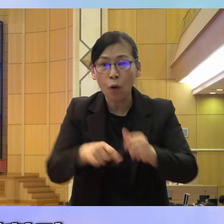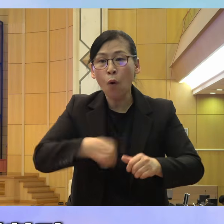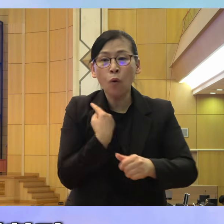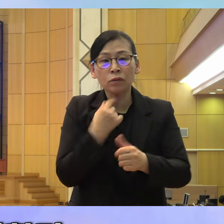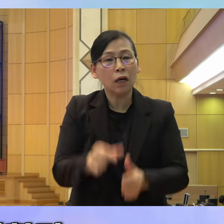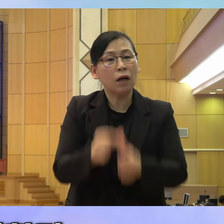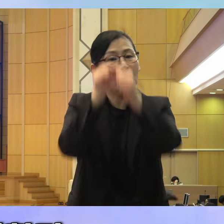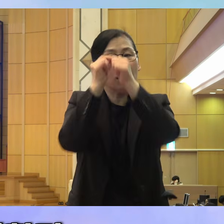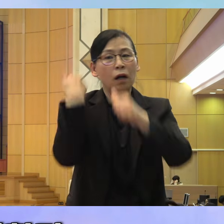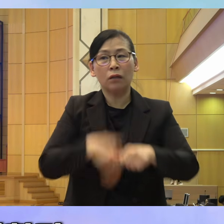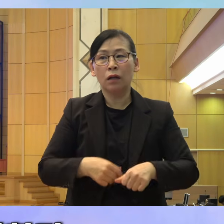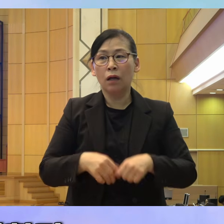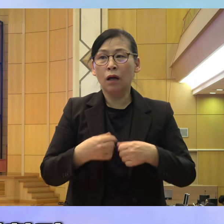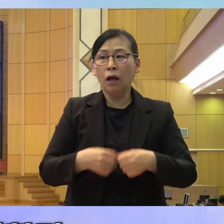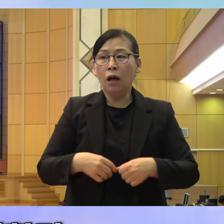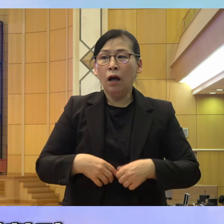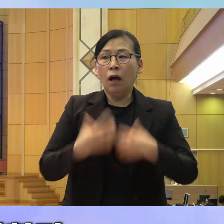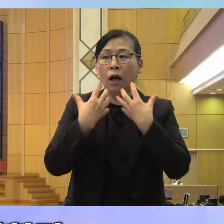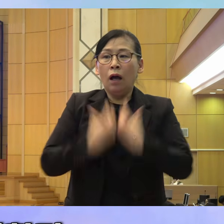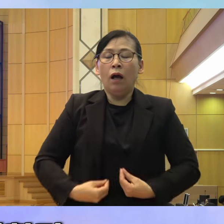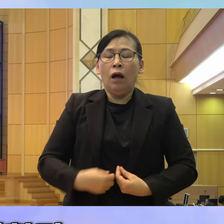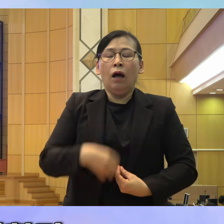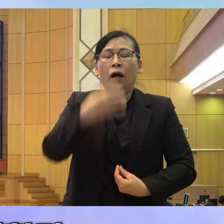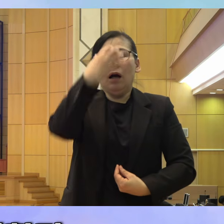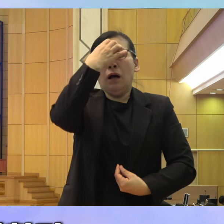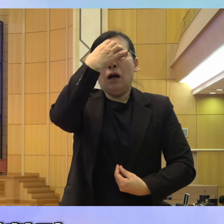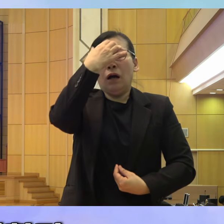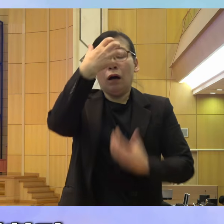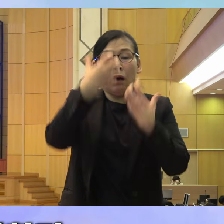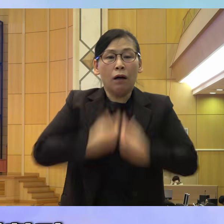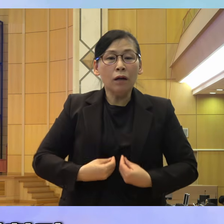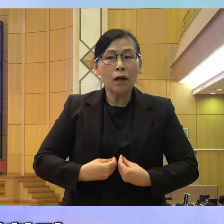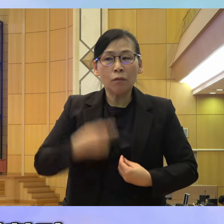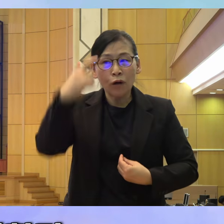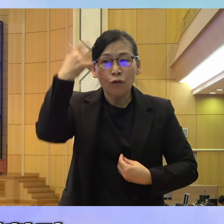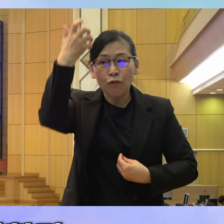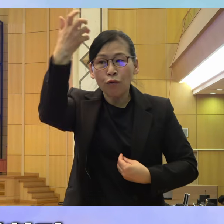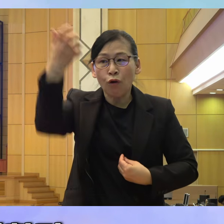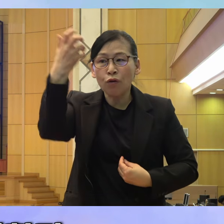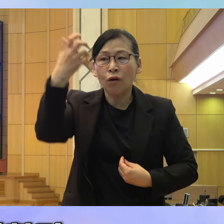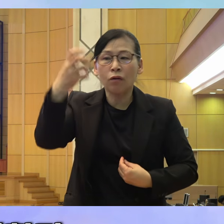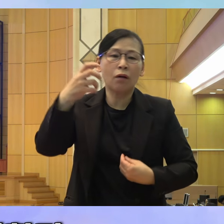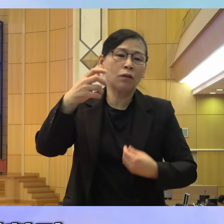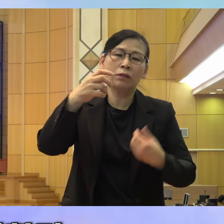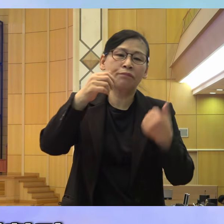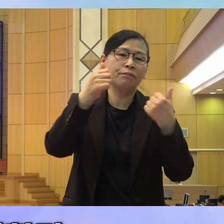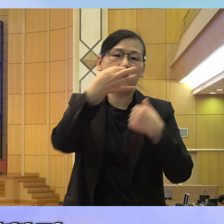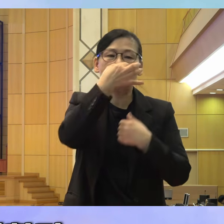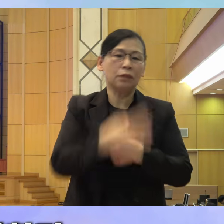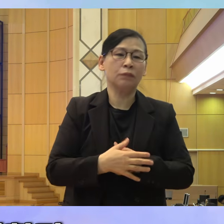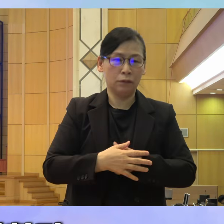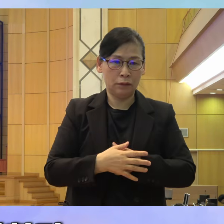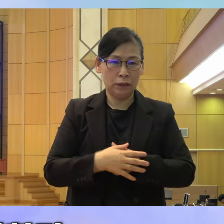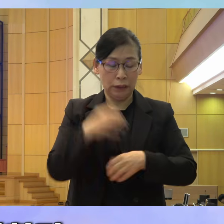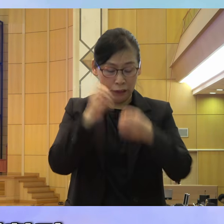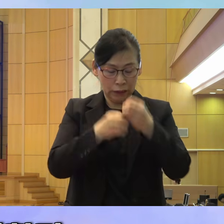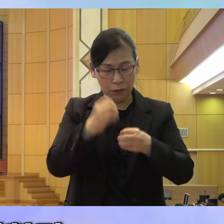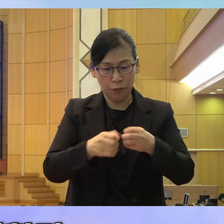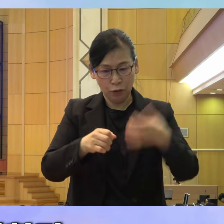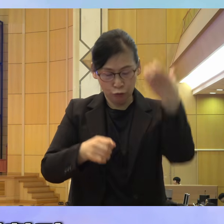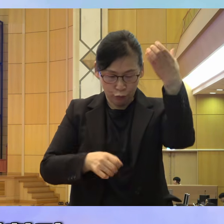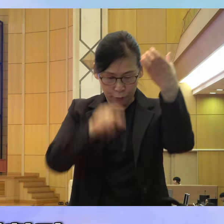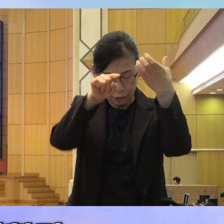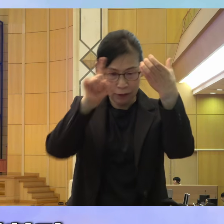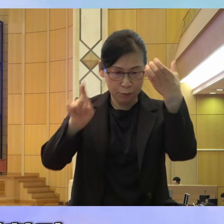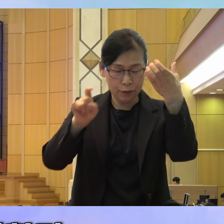넘어서 절망에 빠졌다고 하면 그 사람은 영이 죽어버릴 지경에 이르는 것입니다. 시편 90편 10절 볼까요?